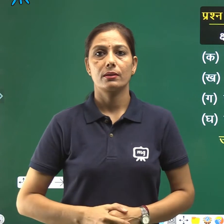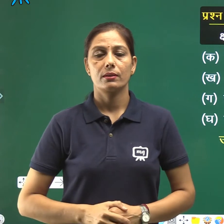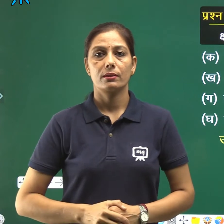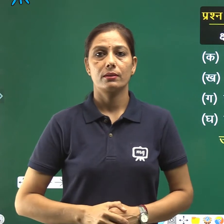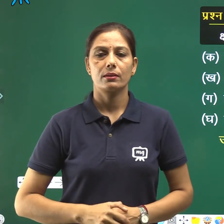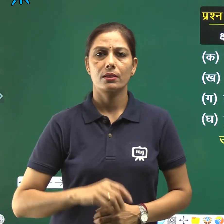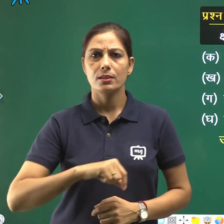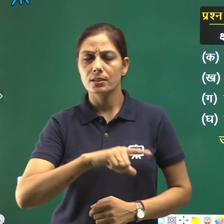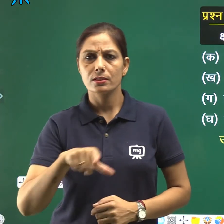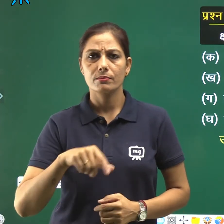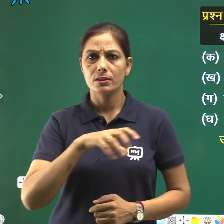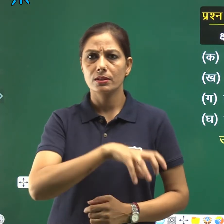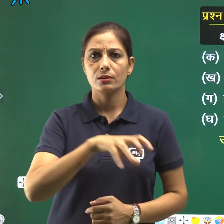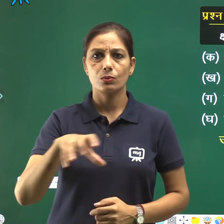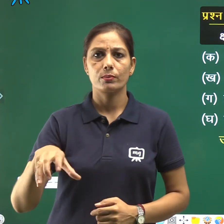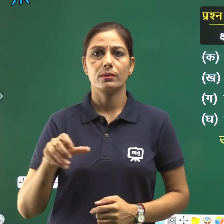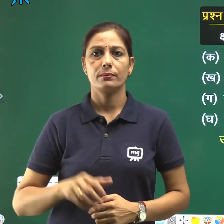चौथा सभी क्षेत्रों में।